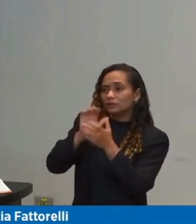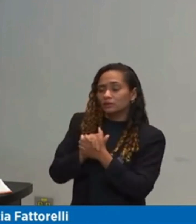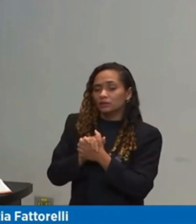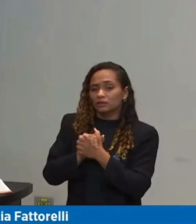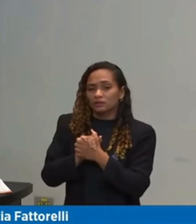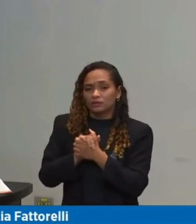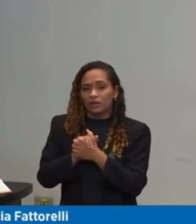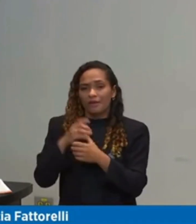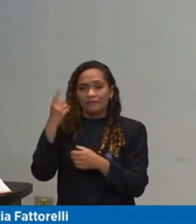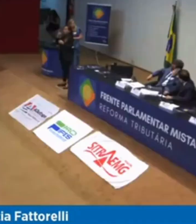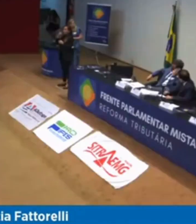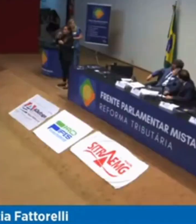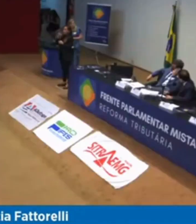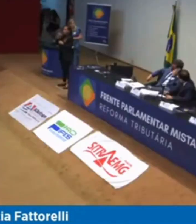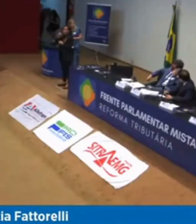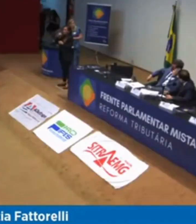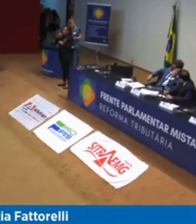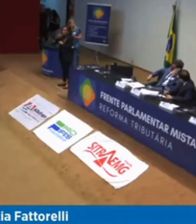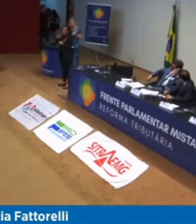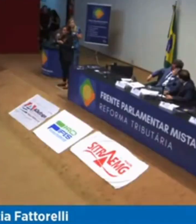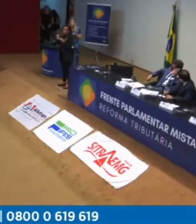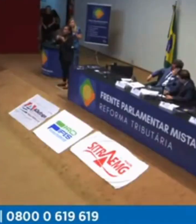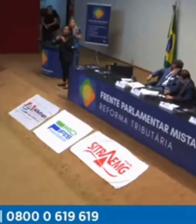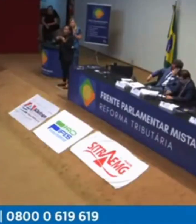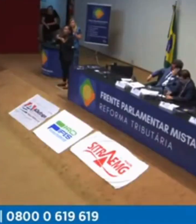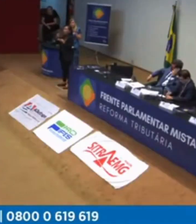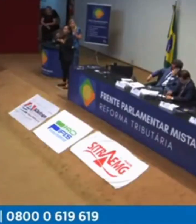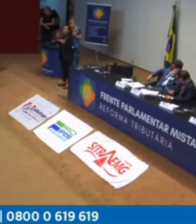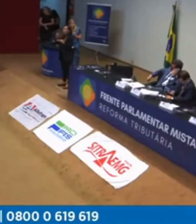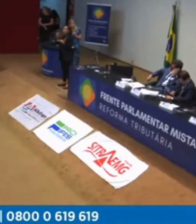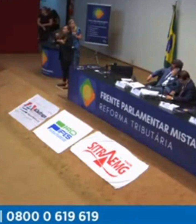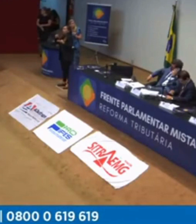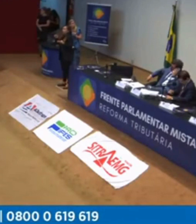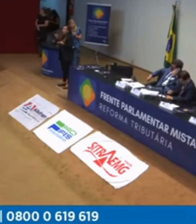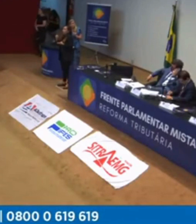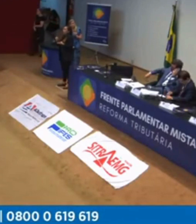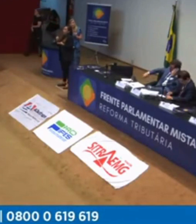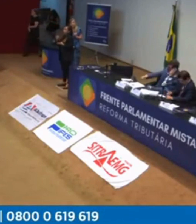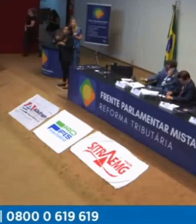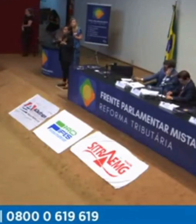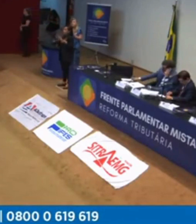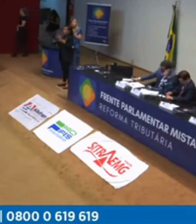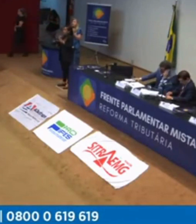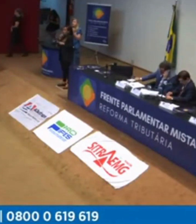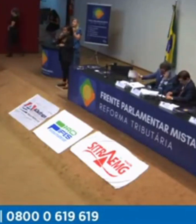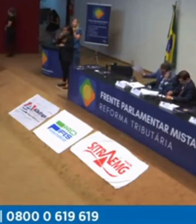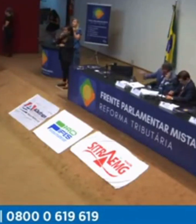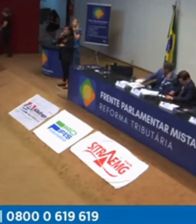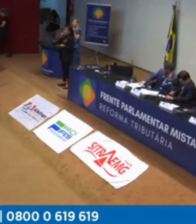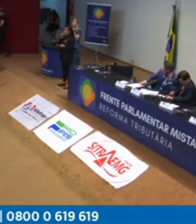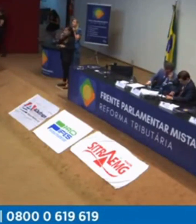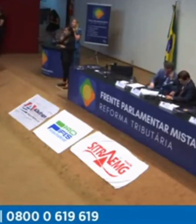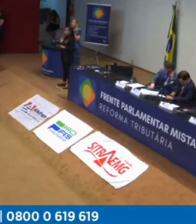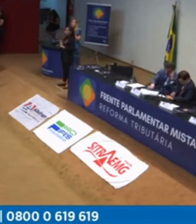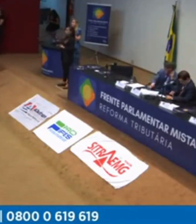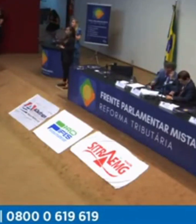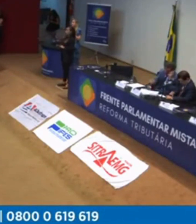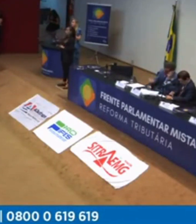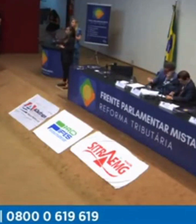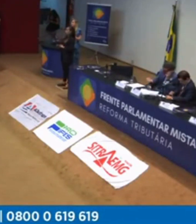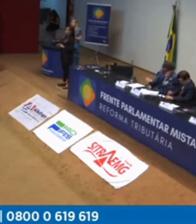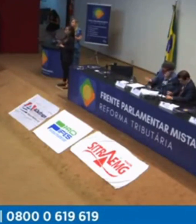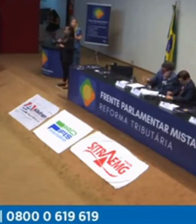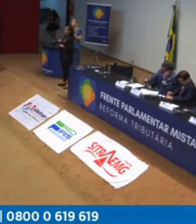Mauro Benevides e Reginaldo Lopes. A gente vê um risco com essa